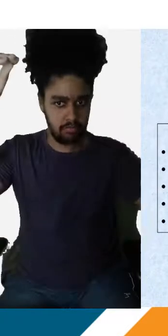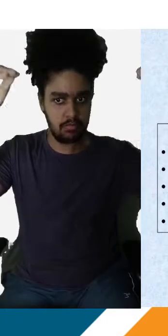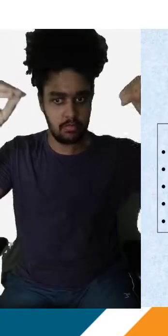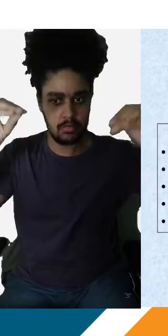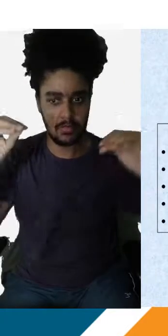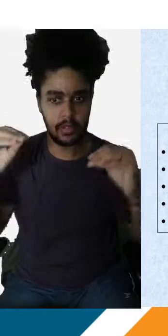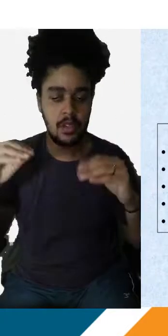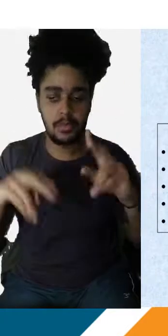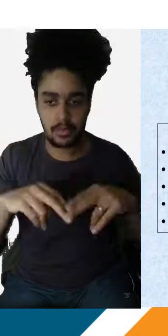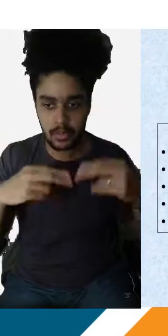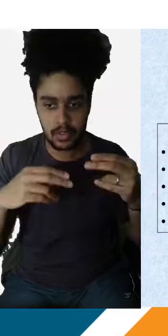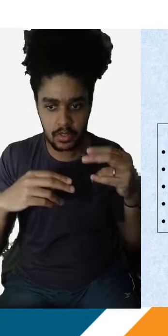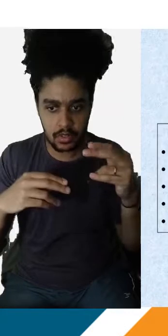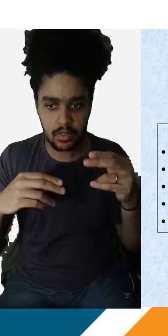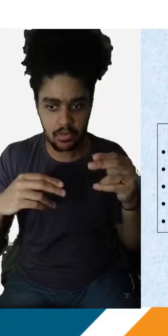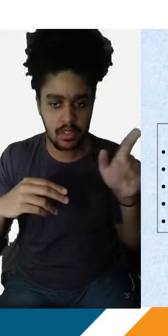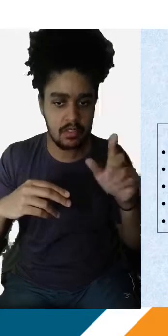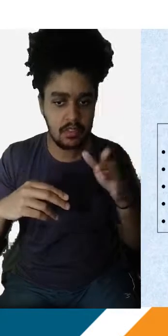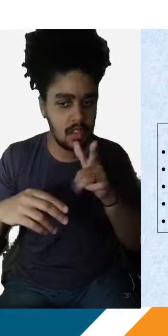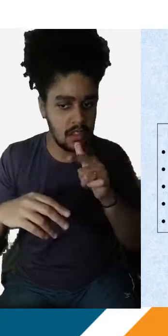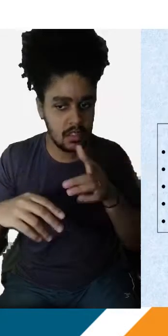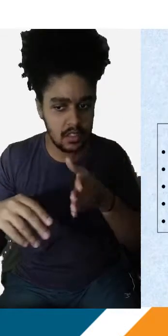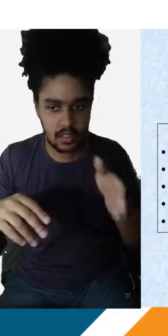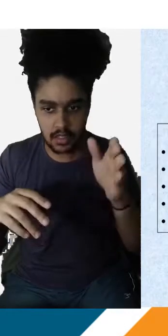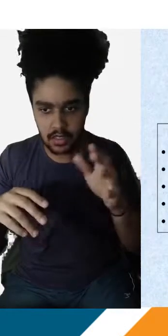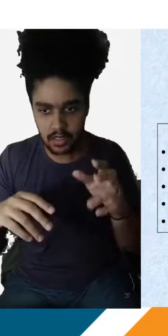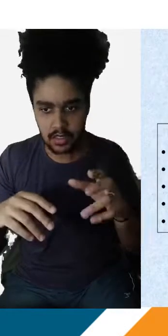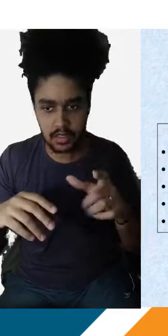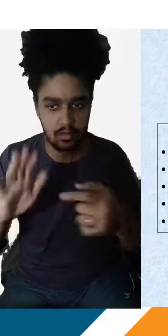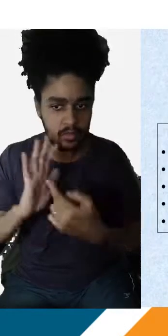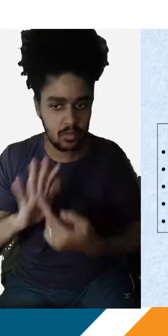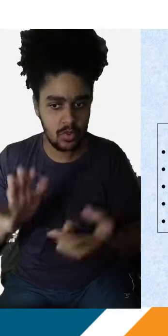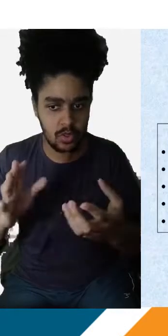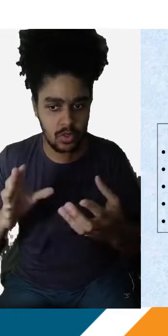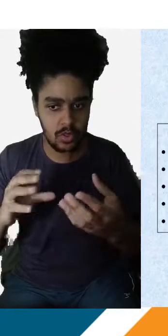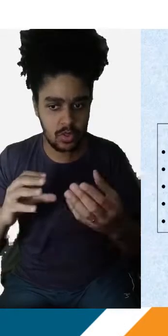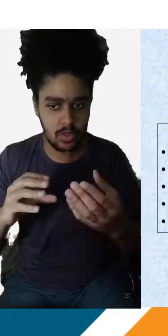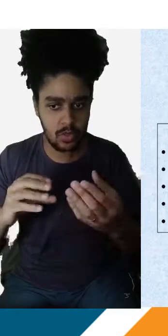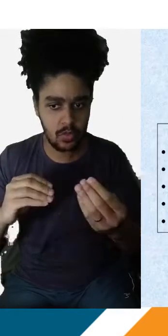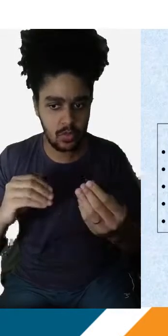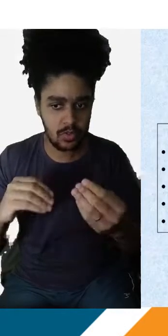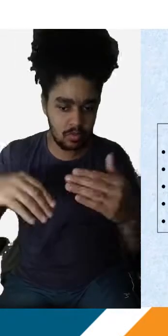E por isso, esses rios de planaltos apresentam grande declividade